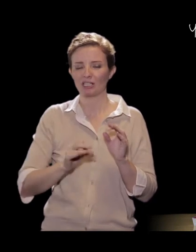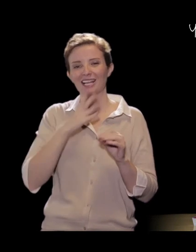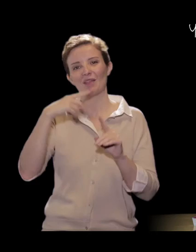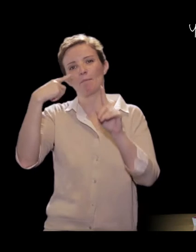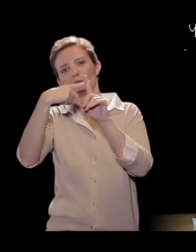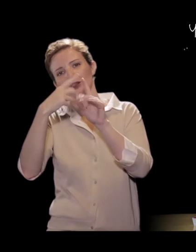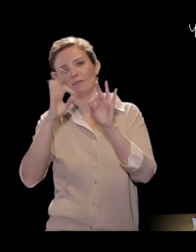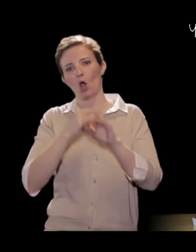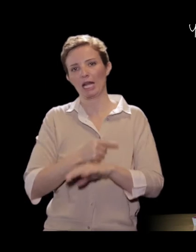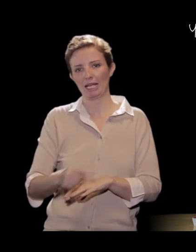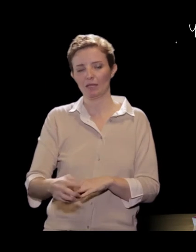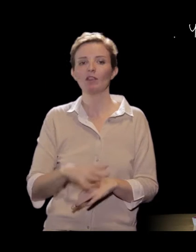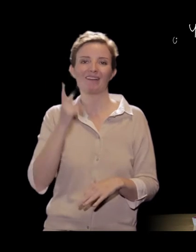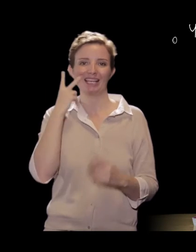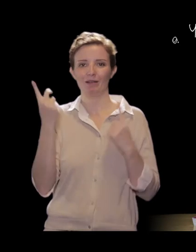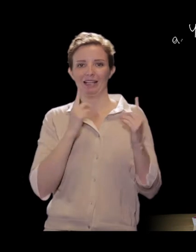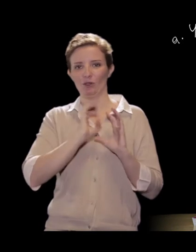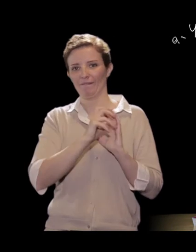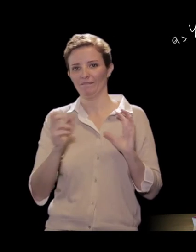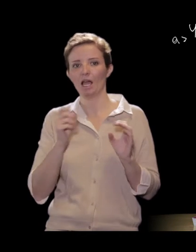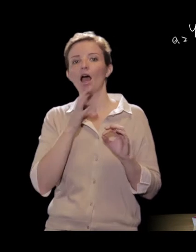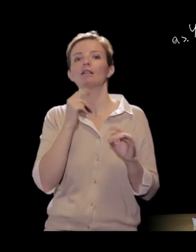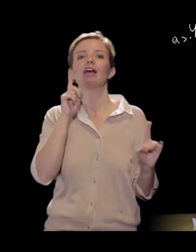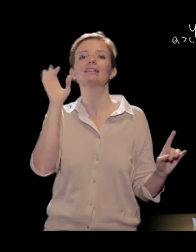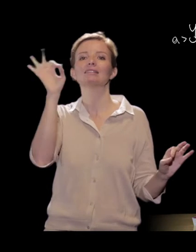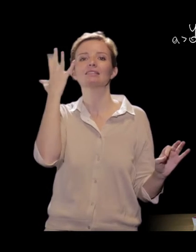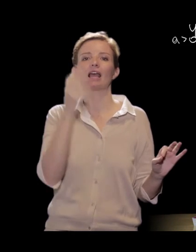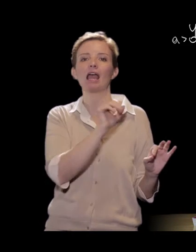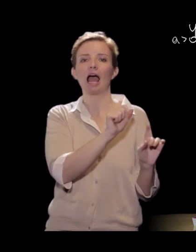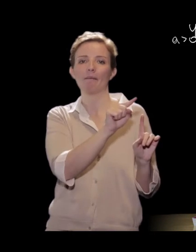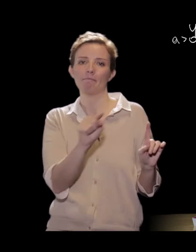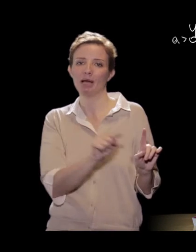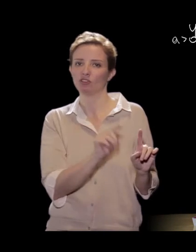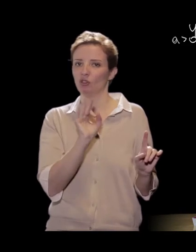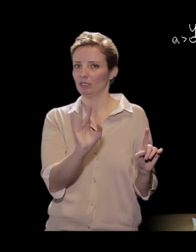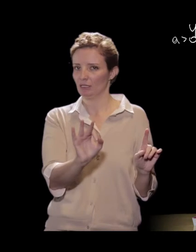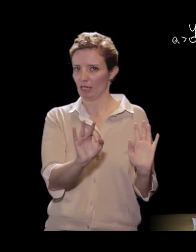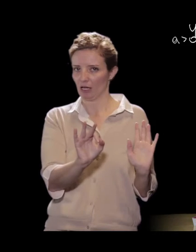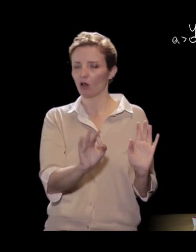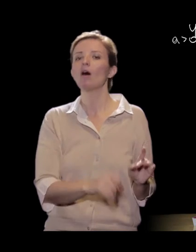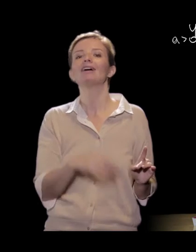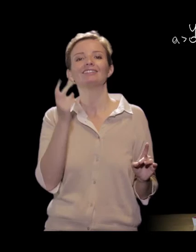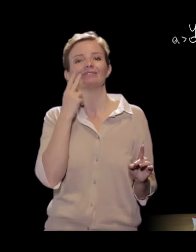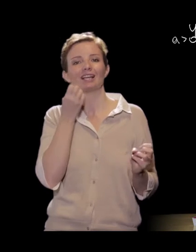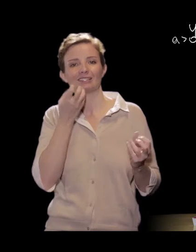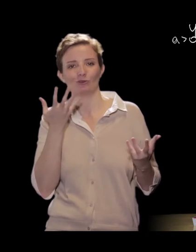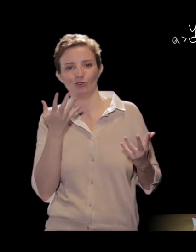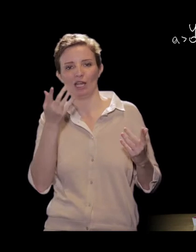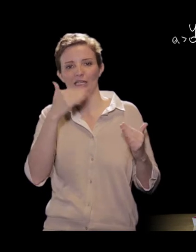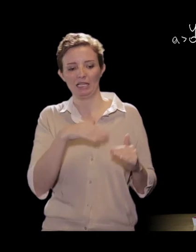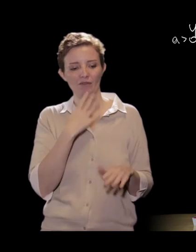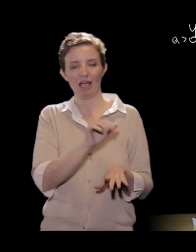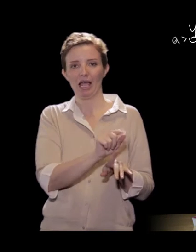Allora vediamo i vari casi consideriamo sempre il caso in cui a è magiore di 0 e vediamo Ax qu +